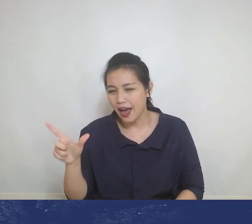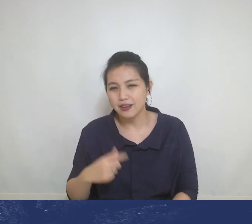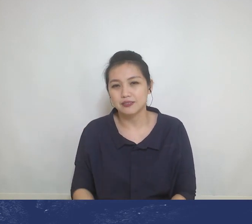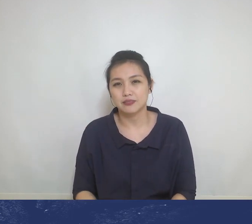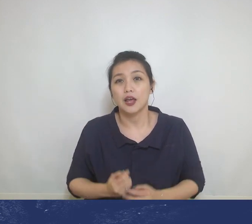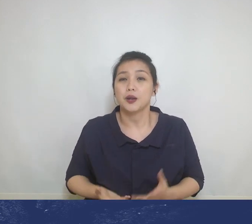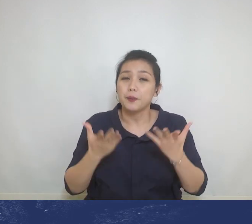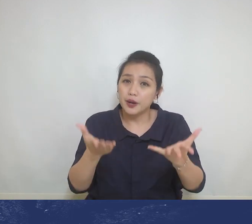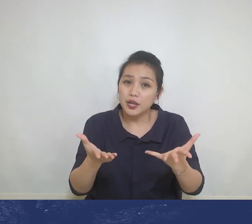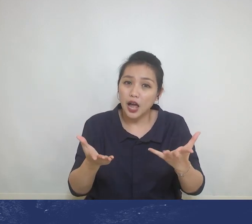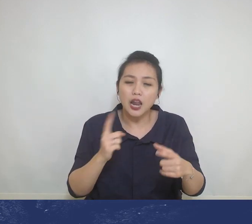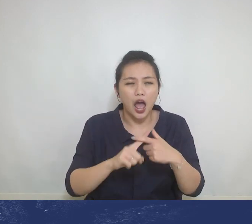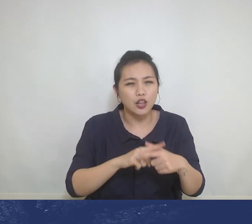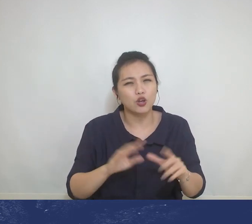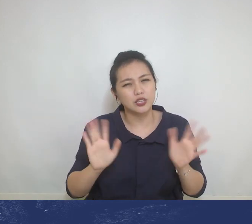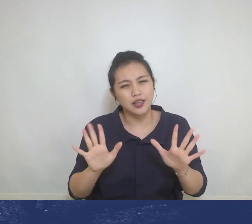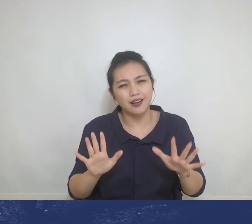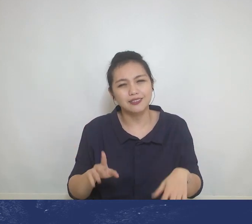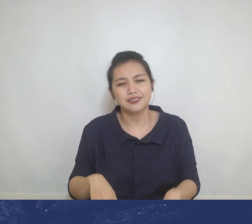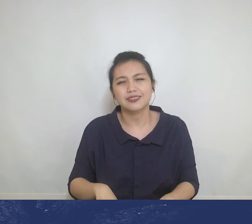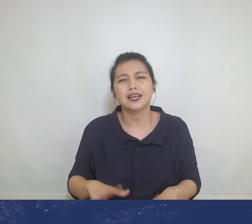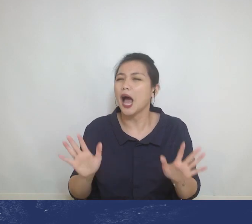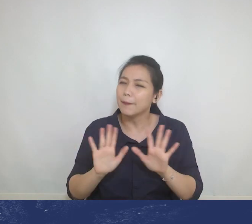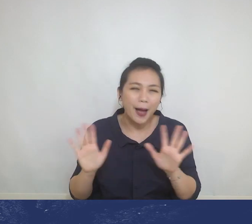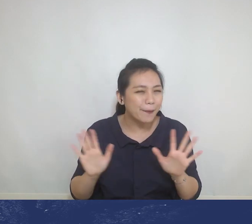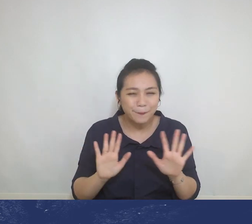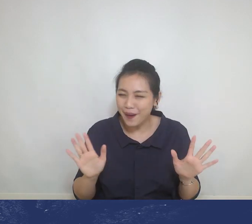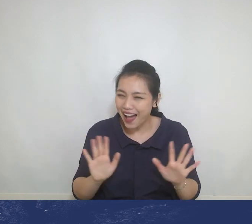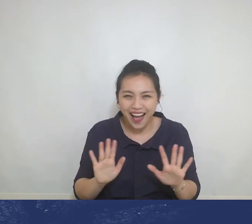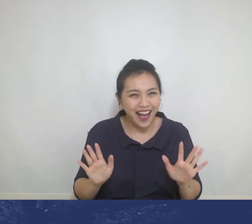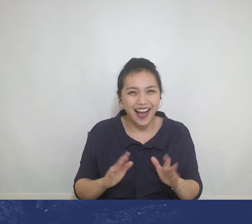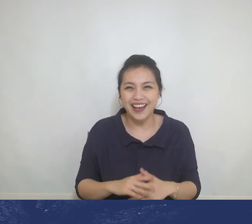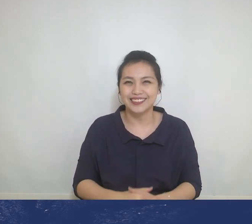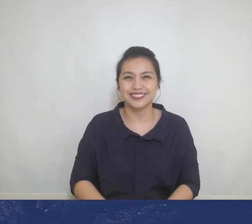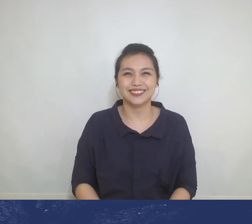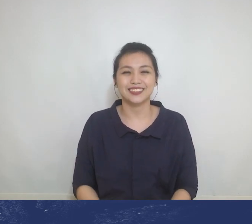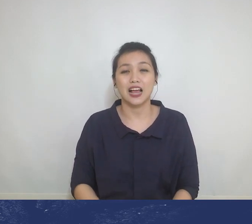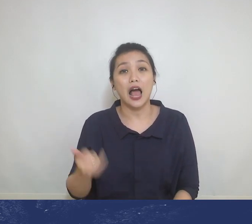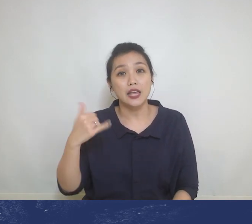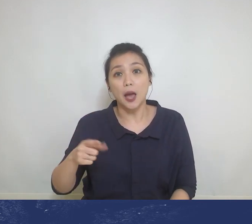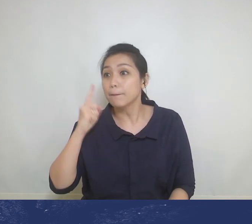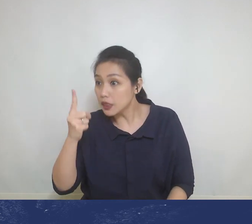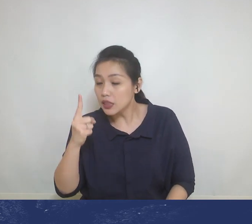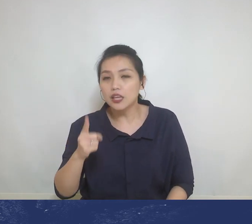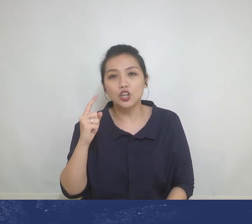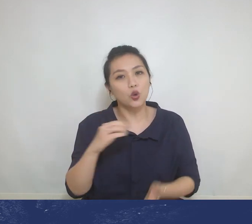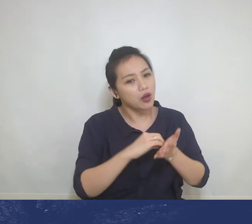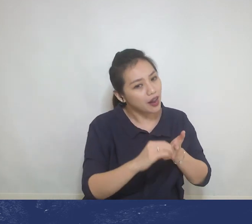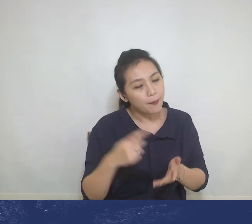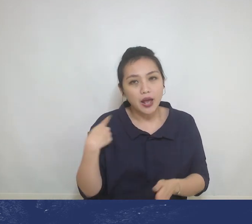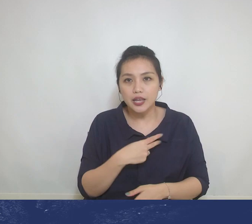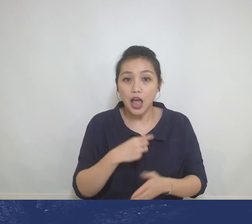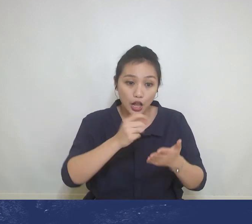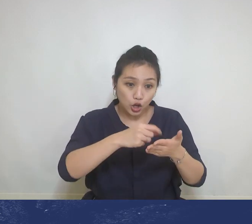Mau dikasih enggak dikasih, apakah itu penting? Bukankah yang paling penting Alkitab bilang kalau nama kita tertulis dalam kita